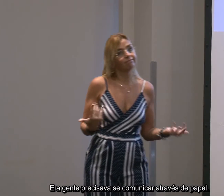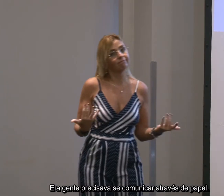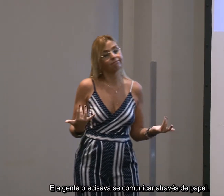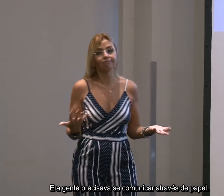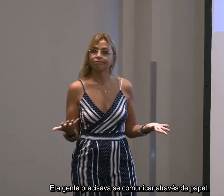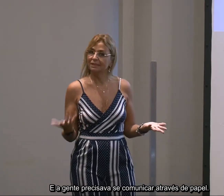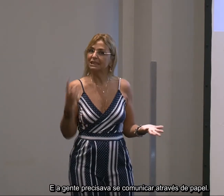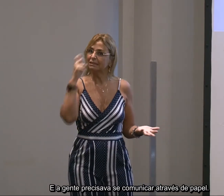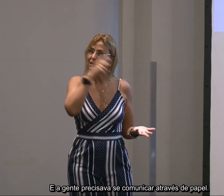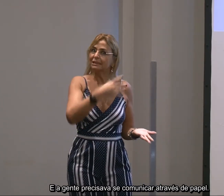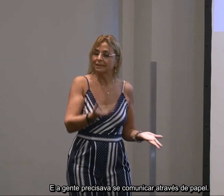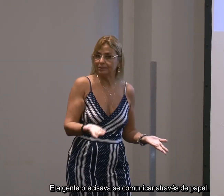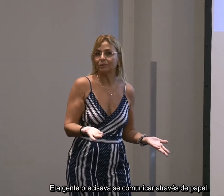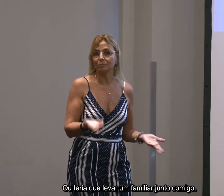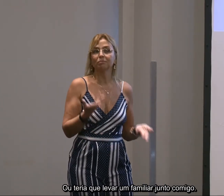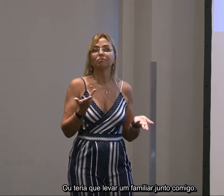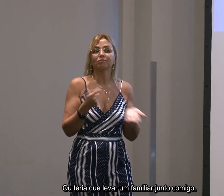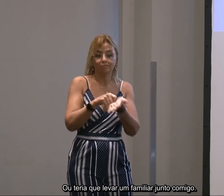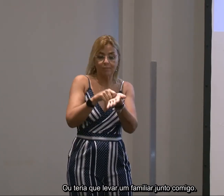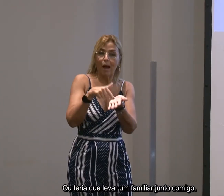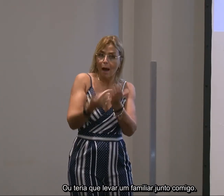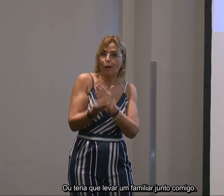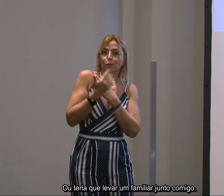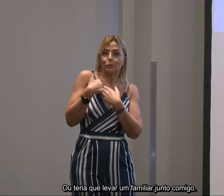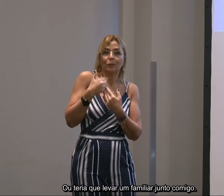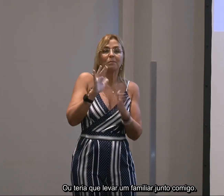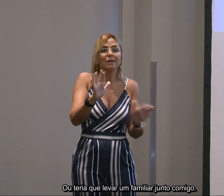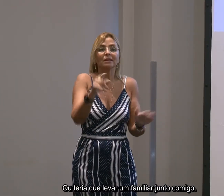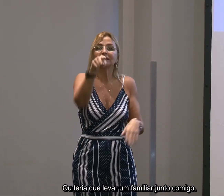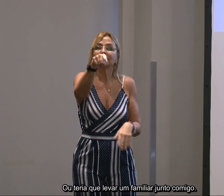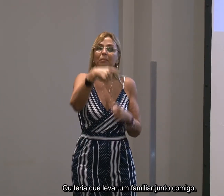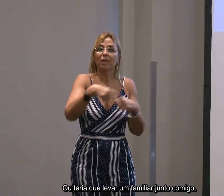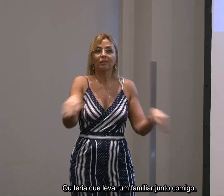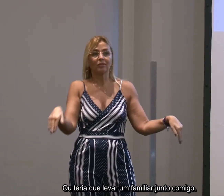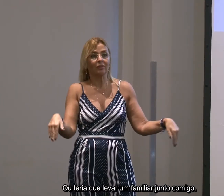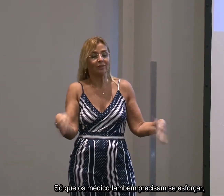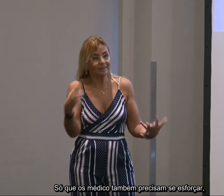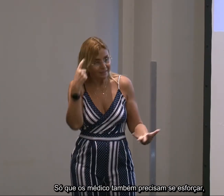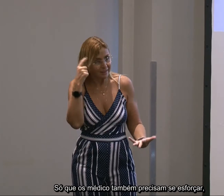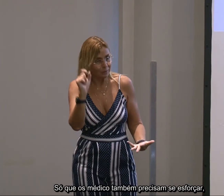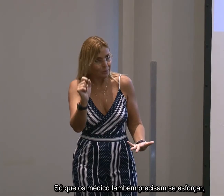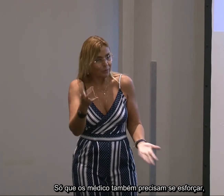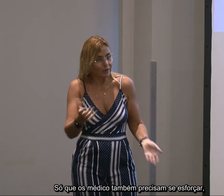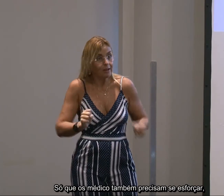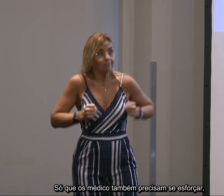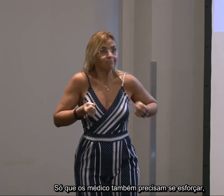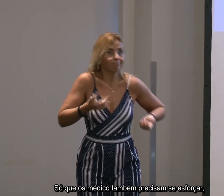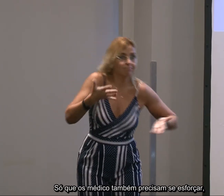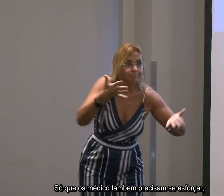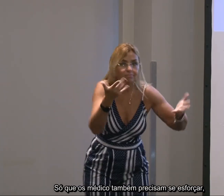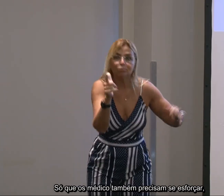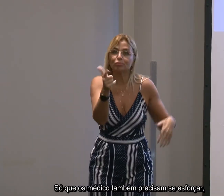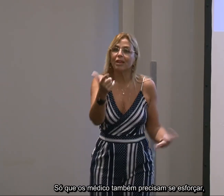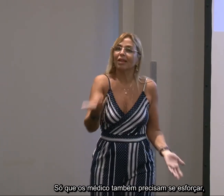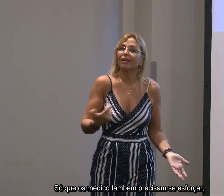se comunicar através de papel, né? Ou levasse um familiar junto comigo. Só que os médicos eles também precisam